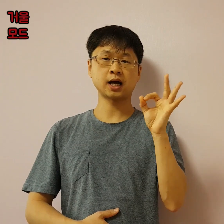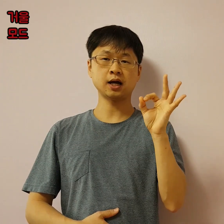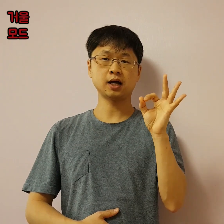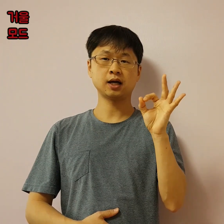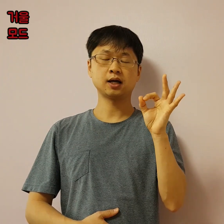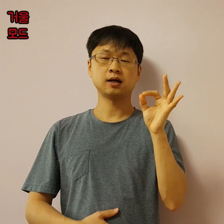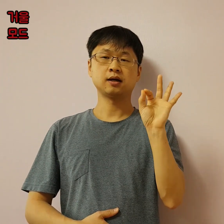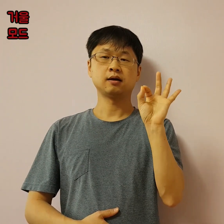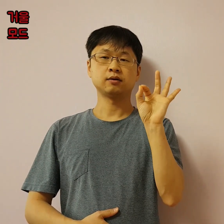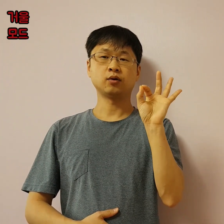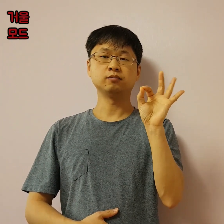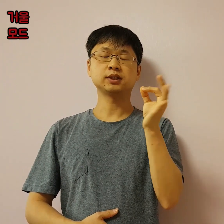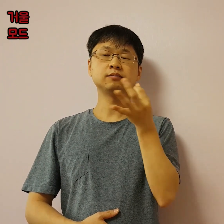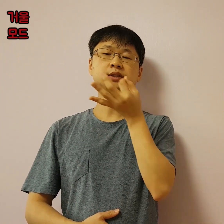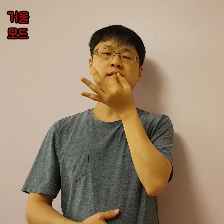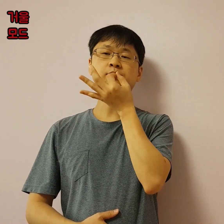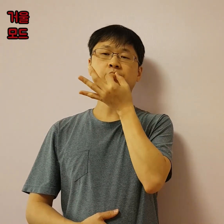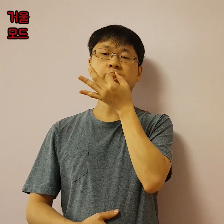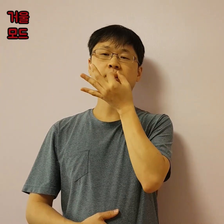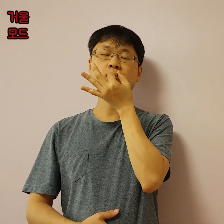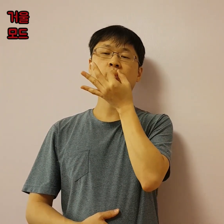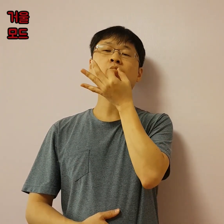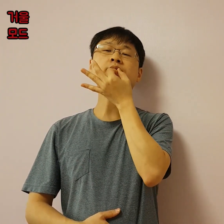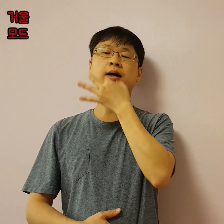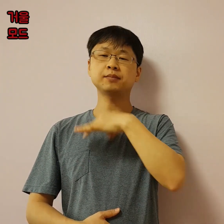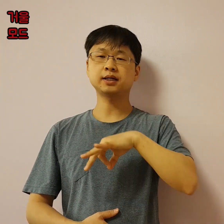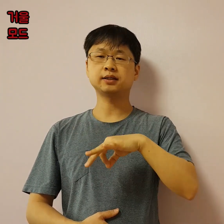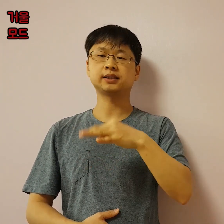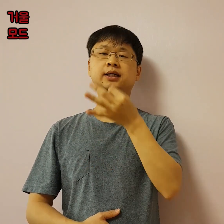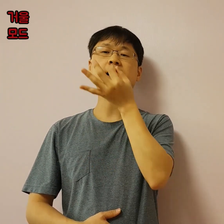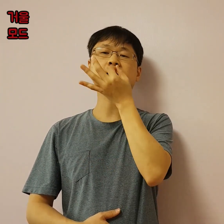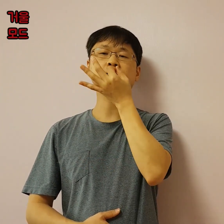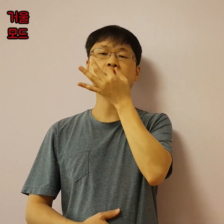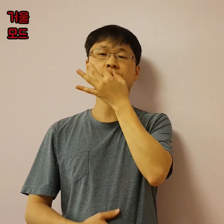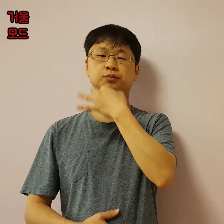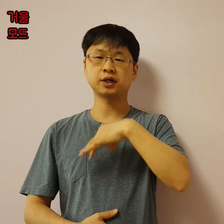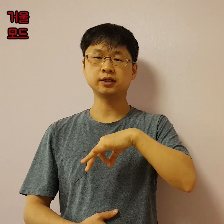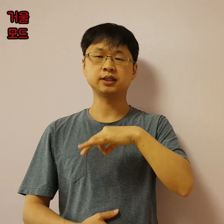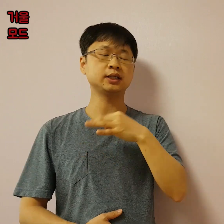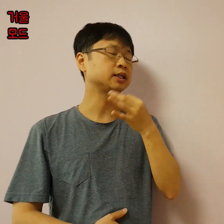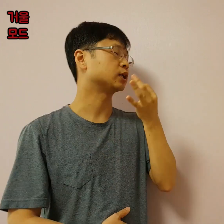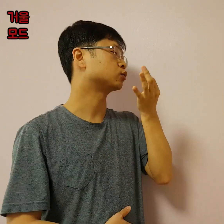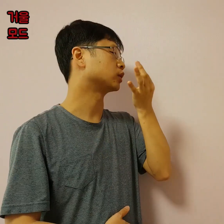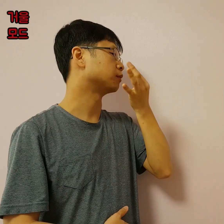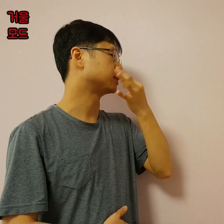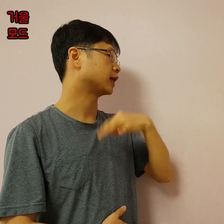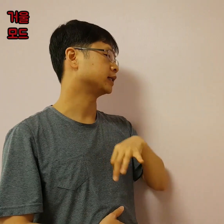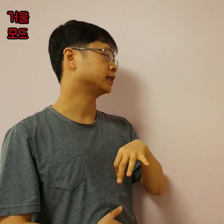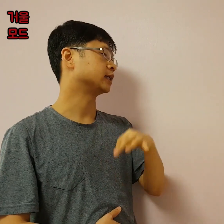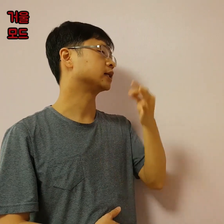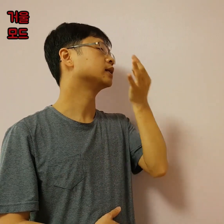모양에다가 요 엄지검지를 입쪽에 대고 삼키듯이 아래로 내려주면 이익이란 수어가 됩니다.